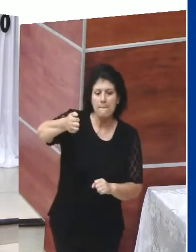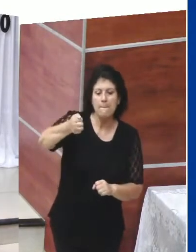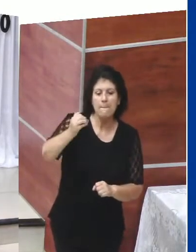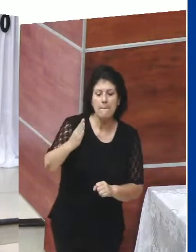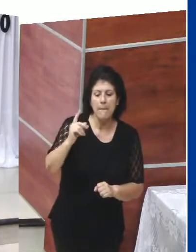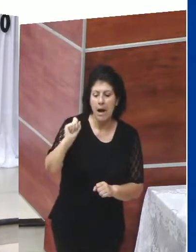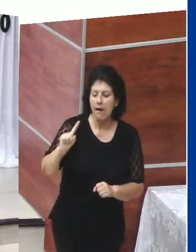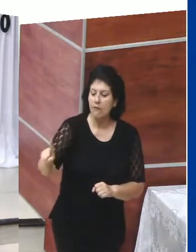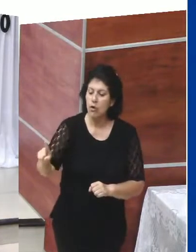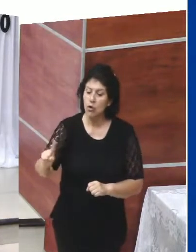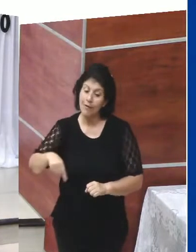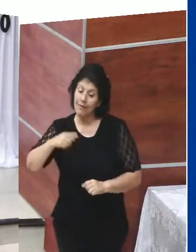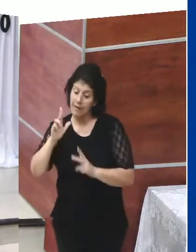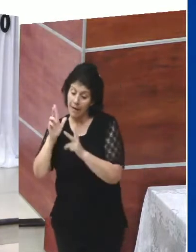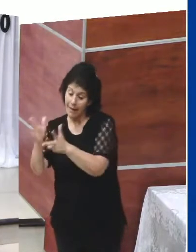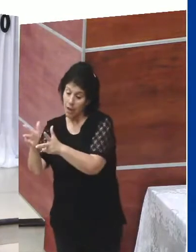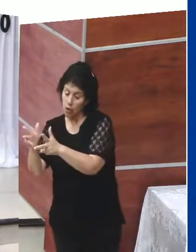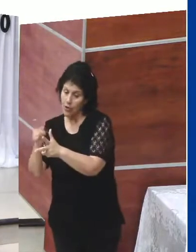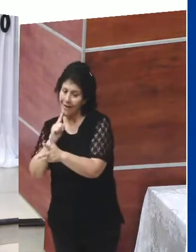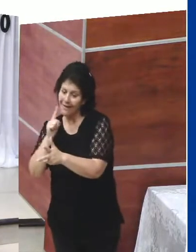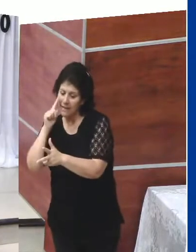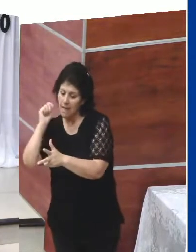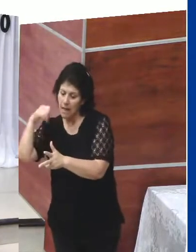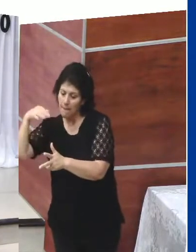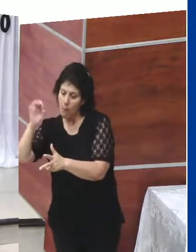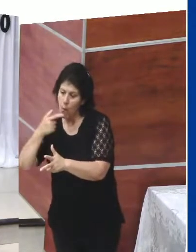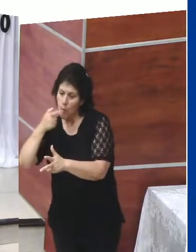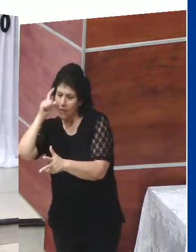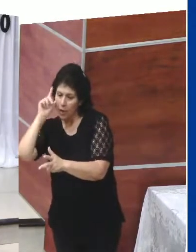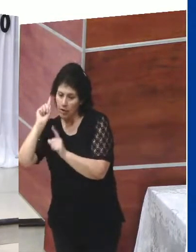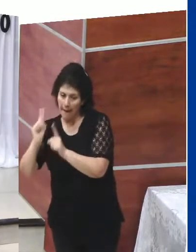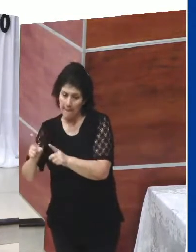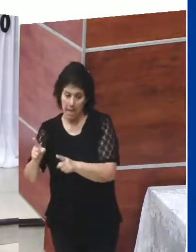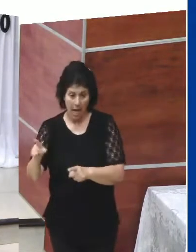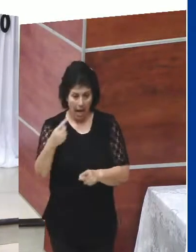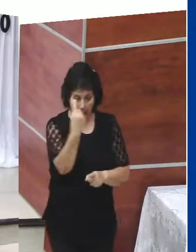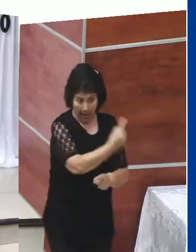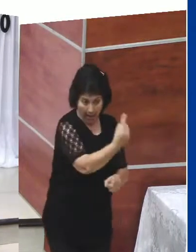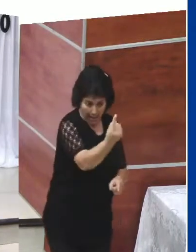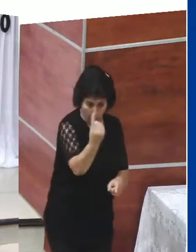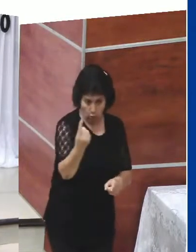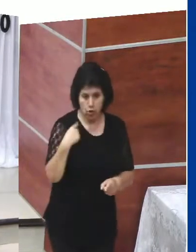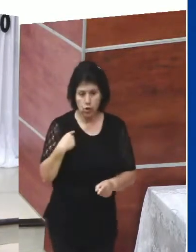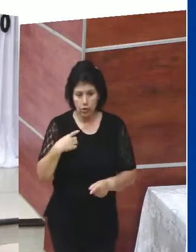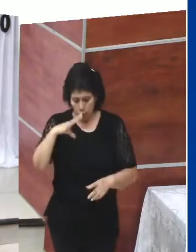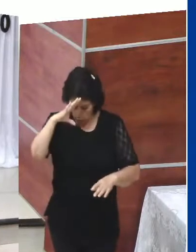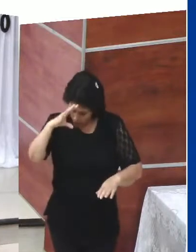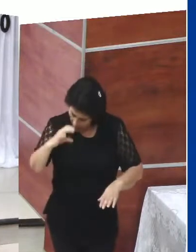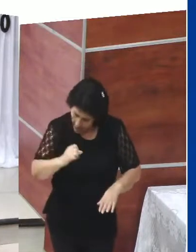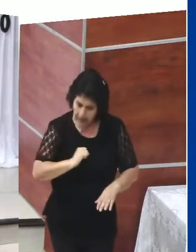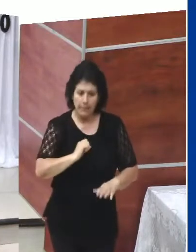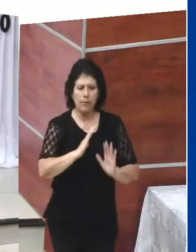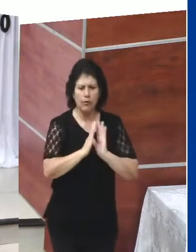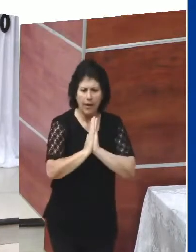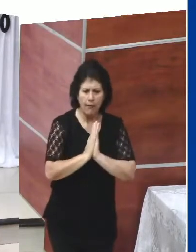¿A quién dice? A la iglesia. Y a animar y a enseñarles a los